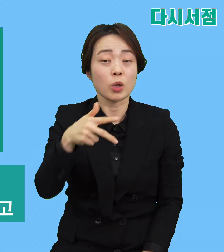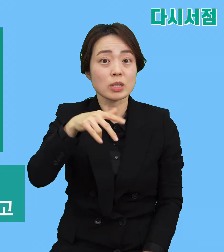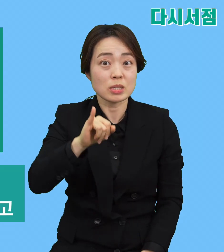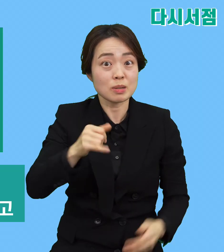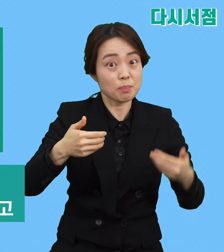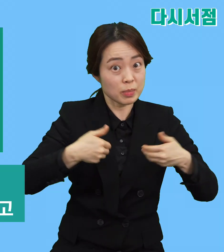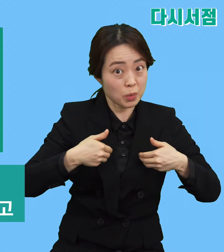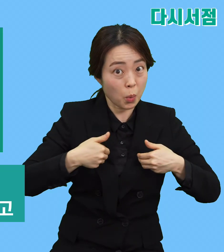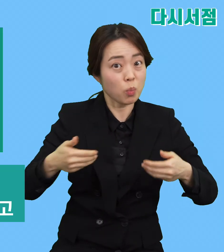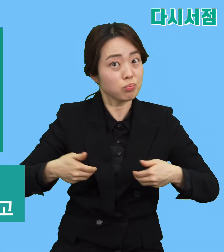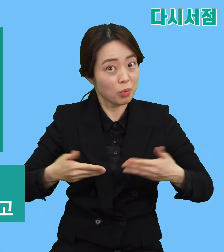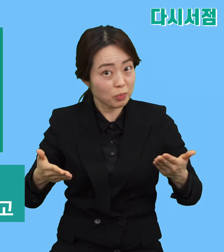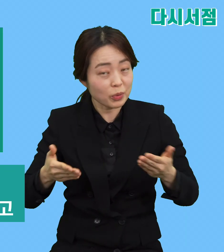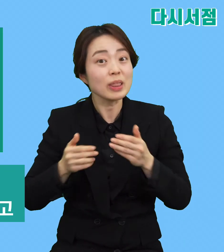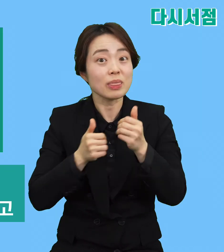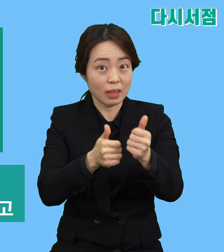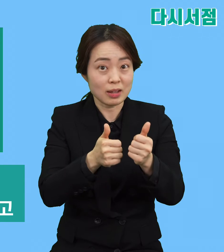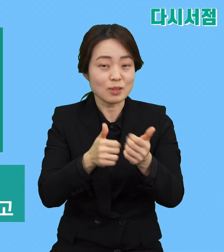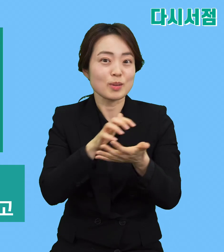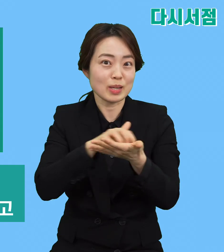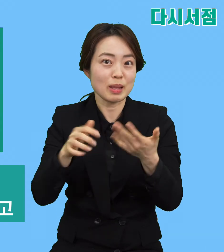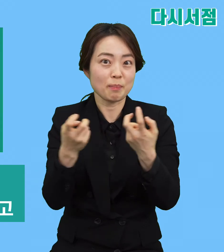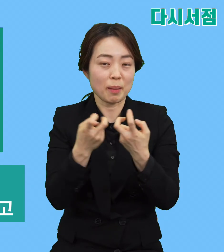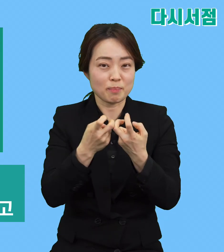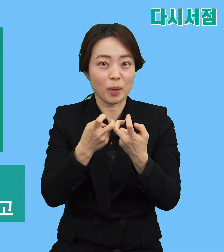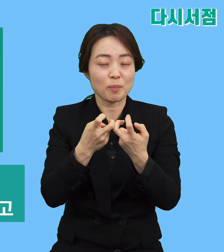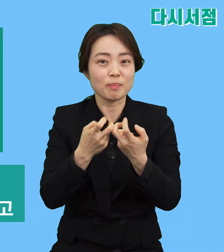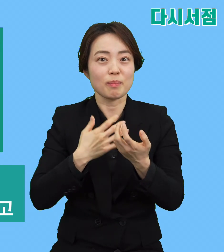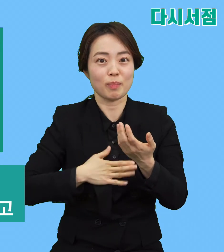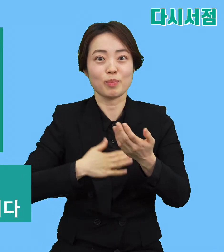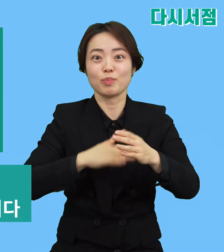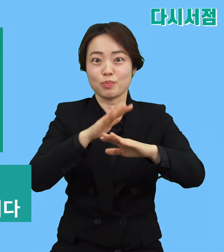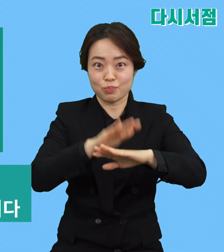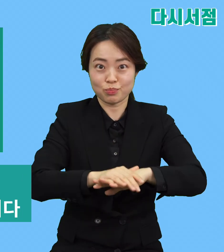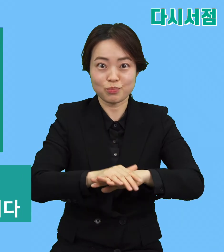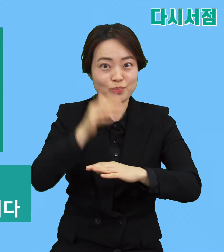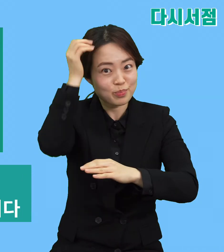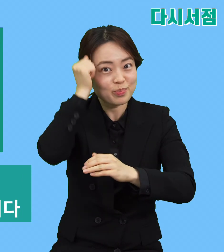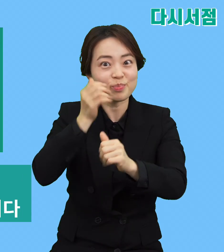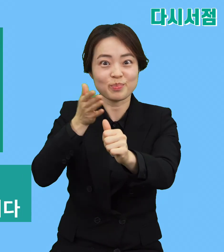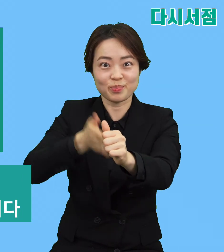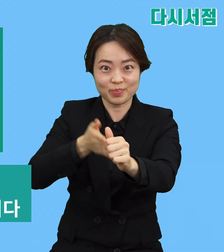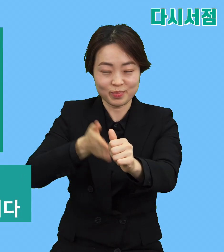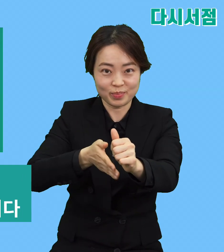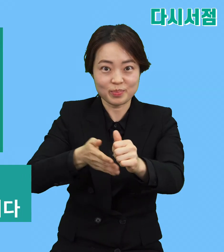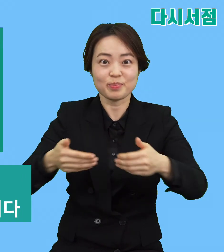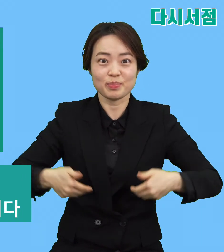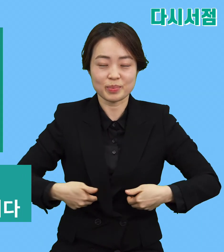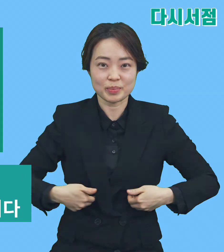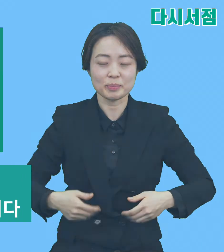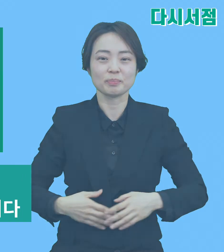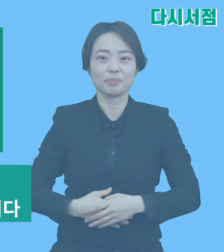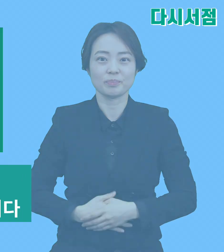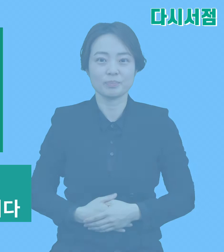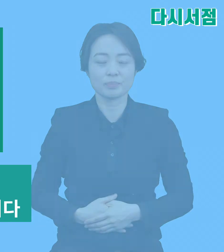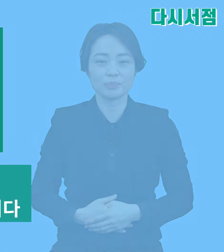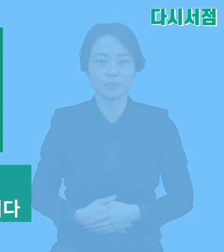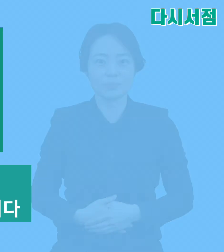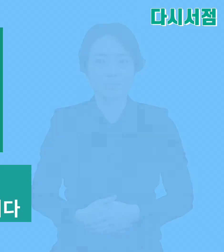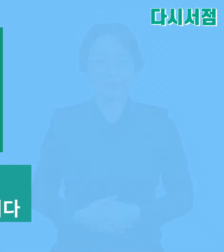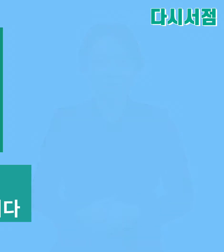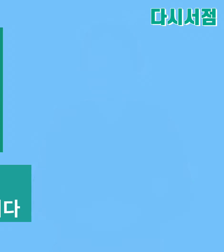용지의 그램 수와 총 페이지 수와 0.6을 곱하고 1000으로 나누면 책 등 두께를 구할 수